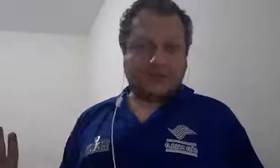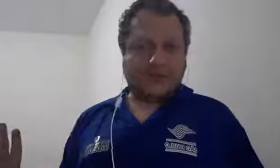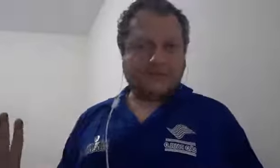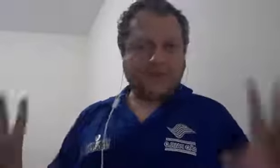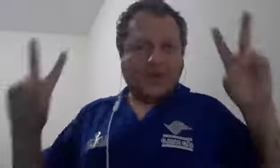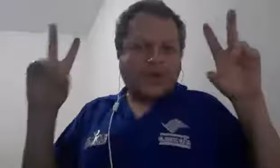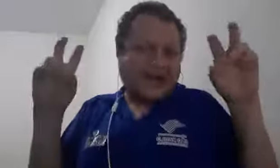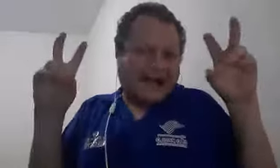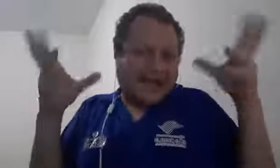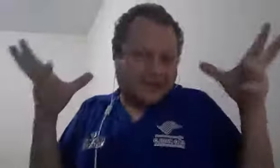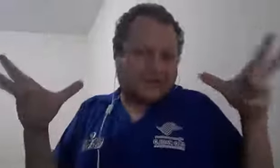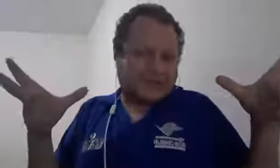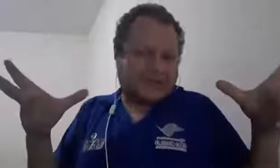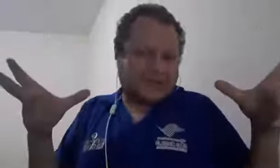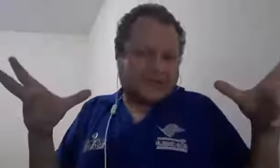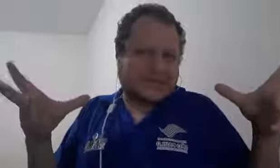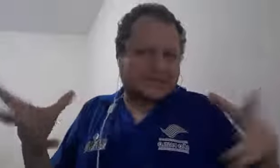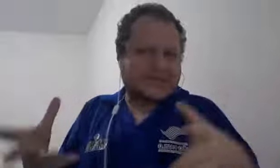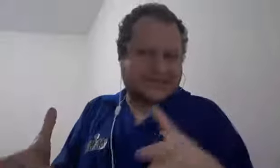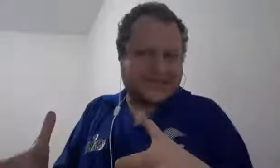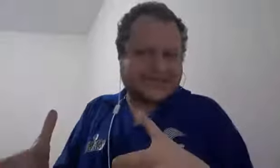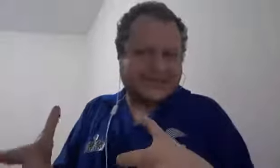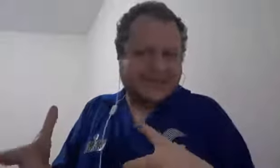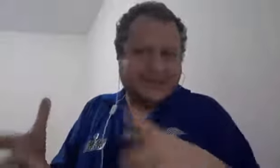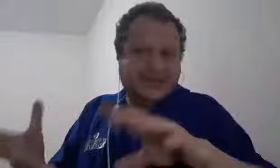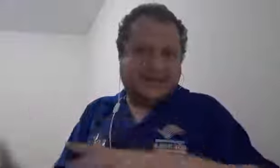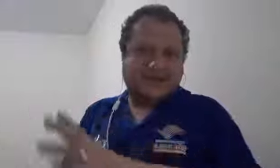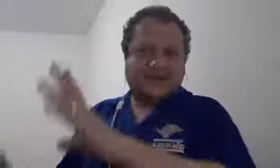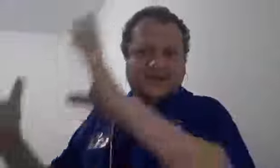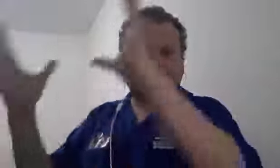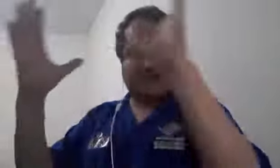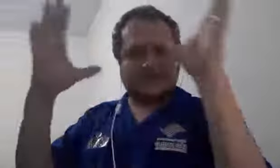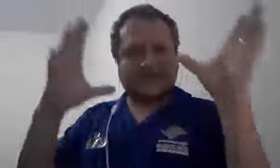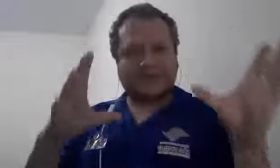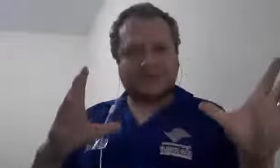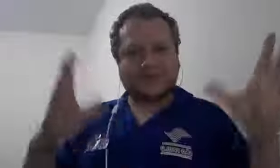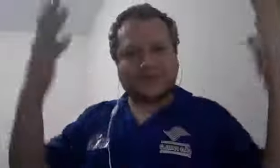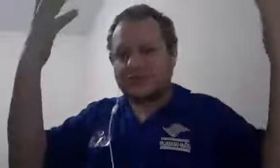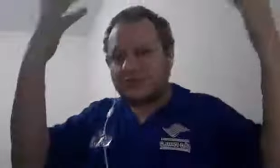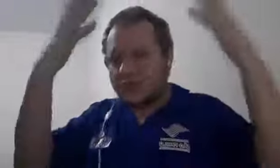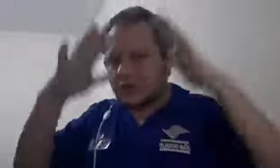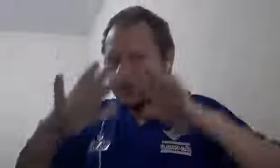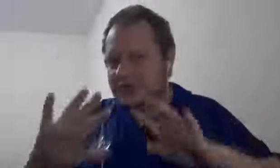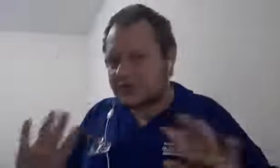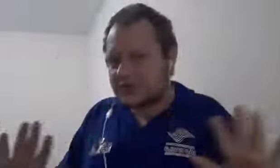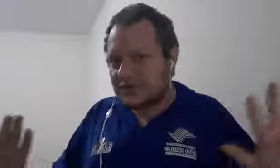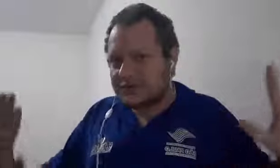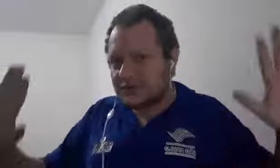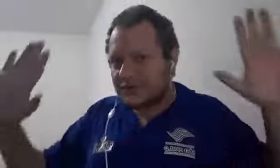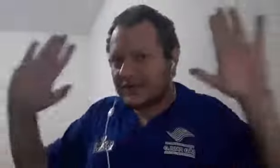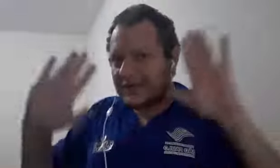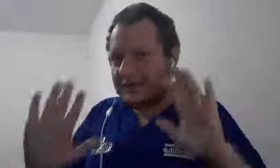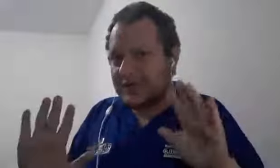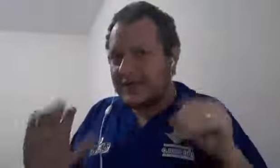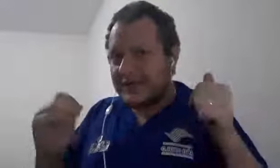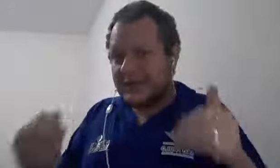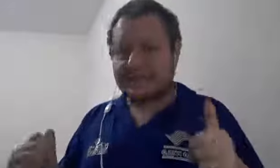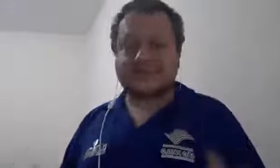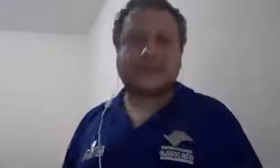é o errado, vamos assim dizer, de se fazer. E aí nós sabemos que tem toda uma estruturação diferente que é necessário